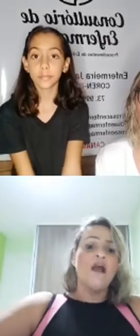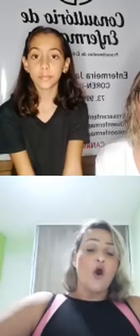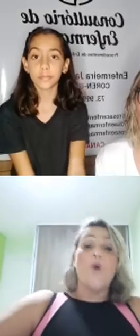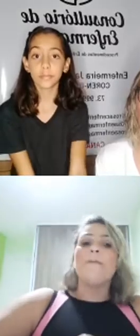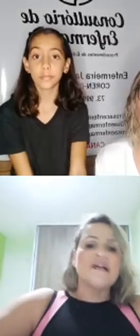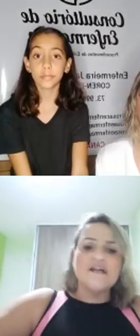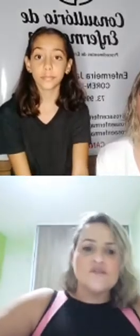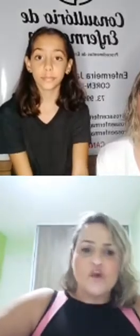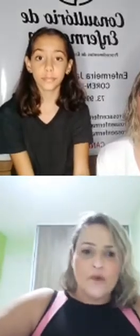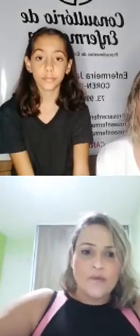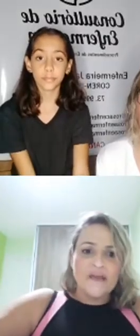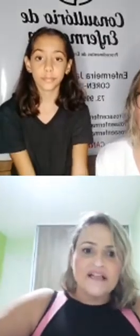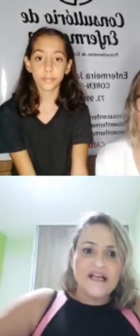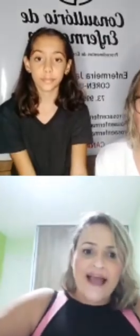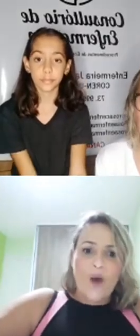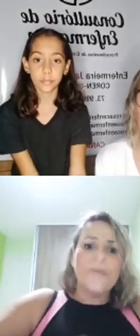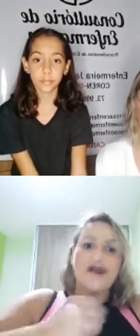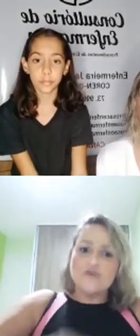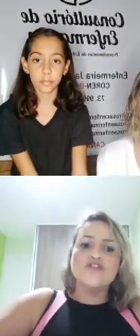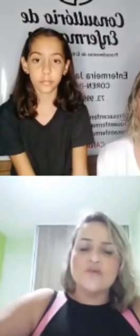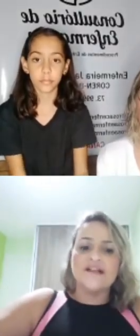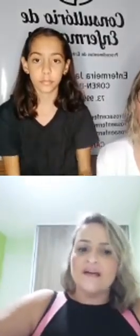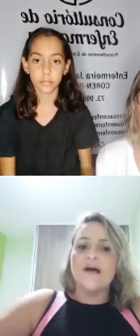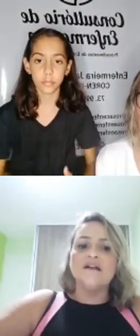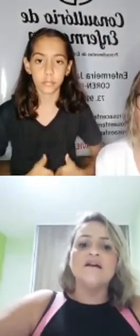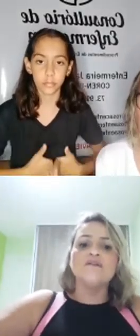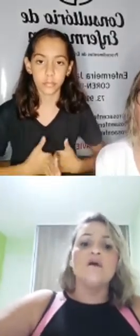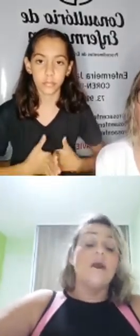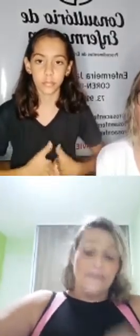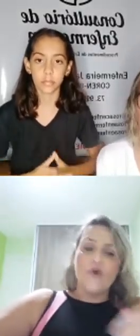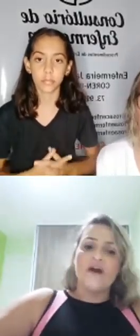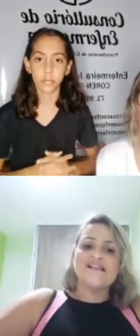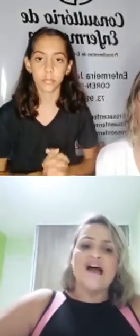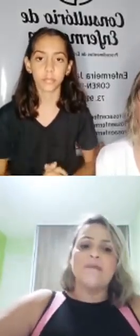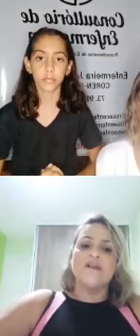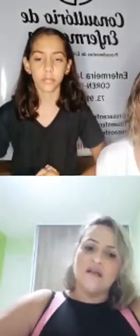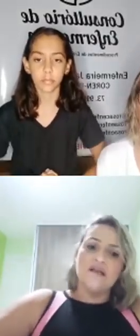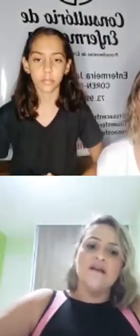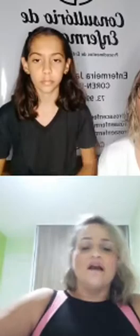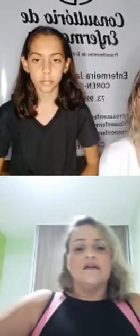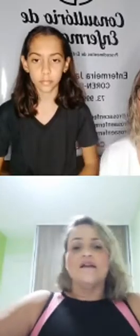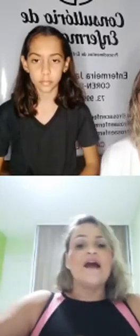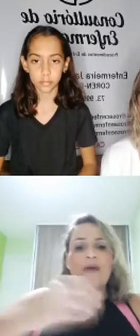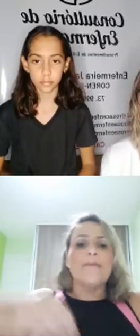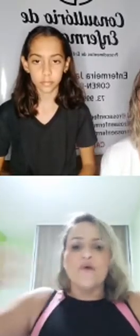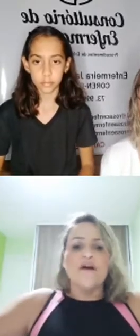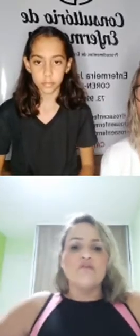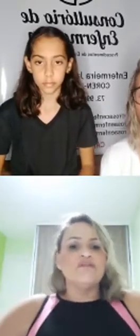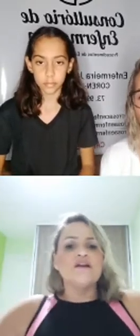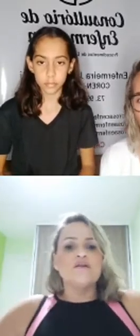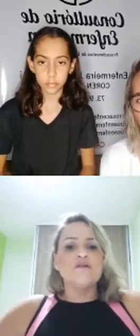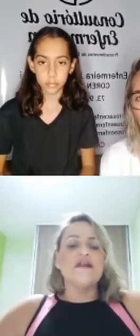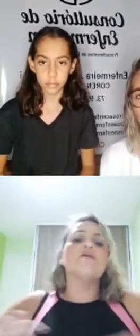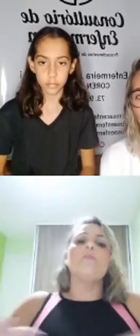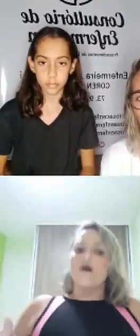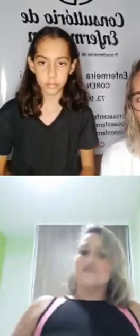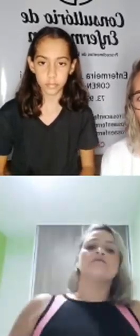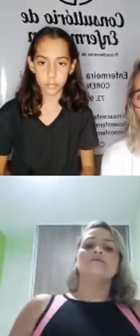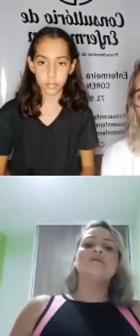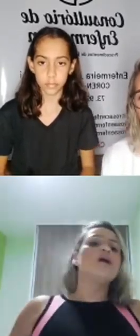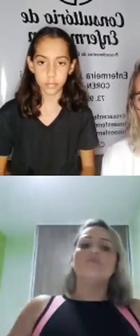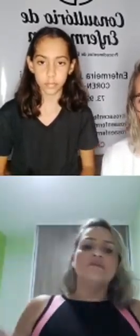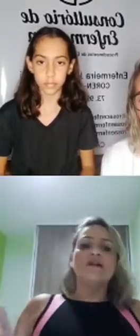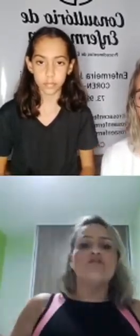EPI, comprando o seu próprio material para continuar trabalhando, porque sabe que não é porque o governo não deu que eu